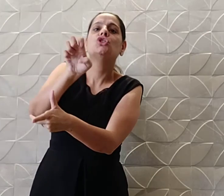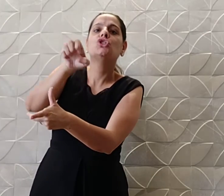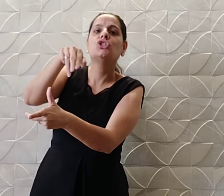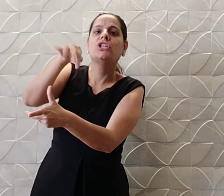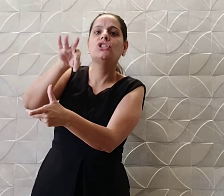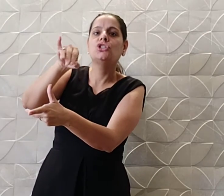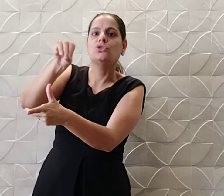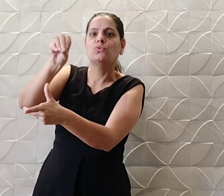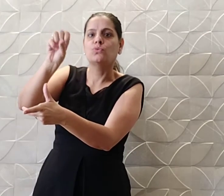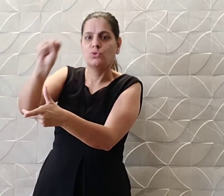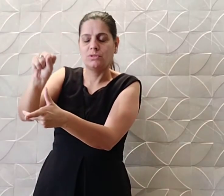Gentios.